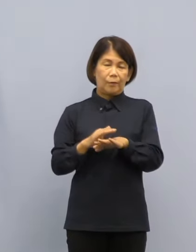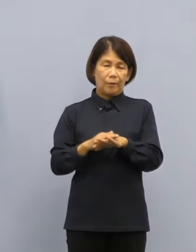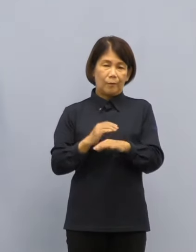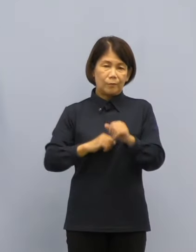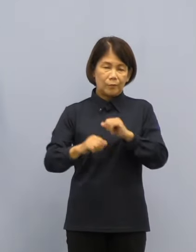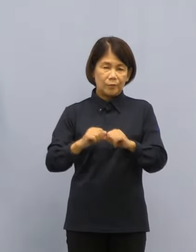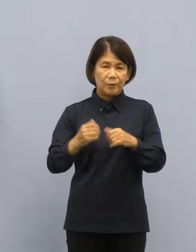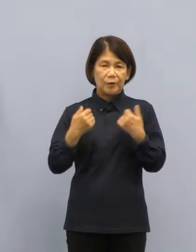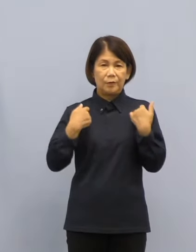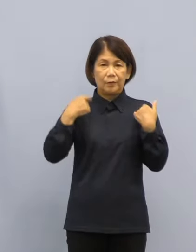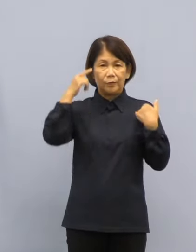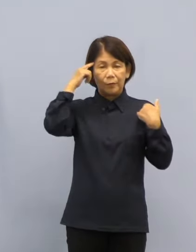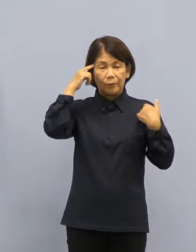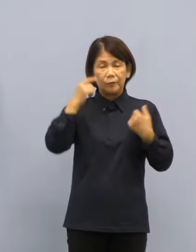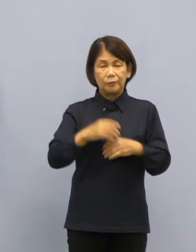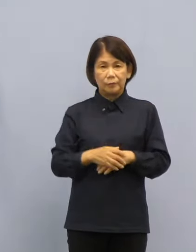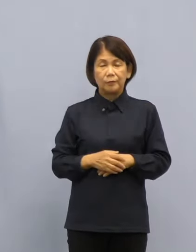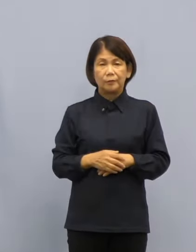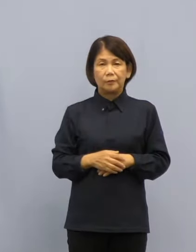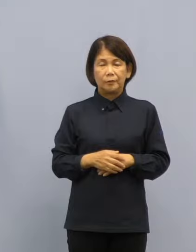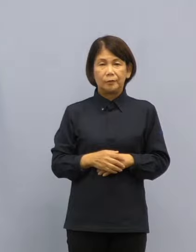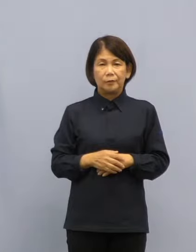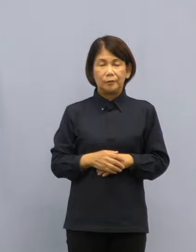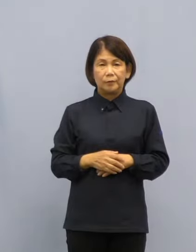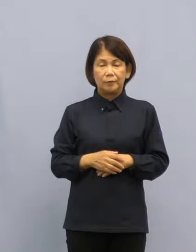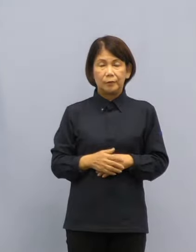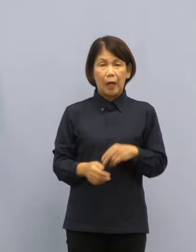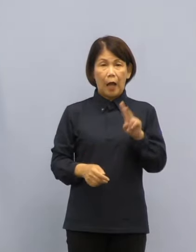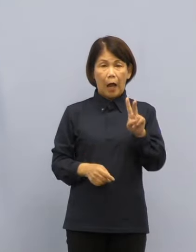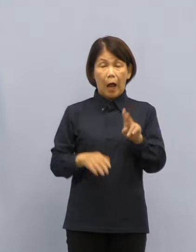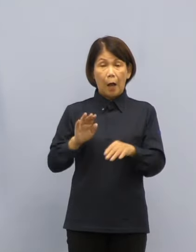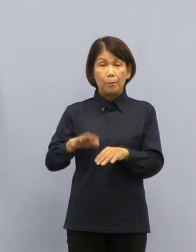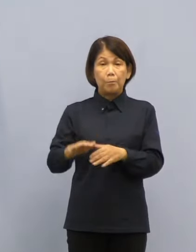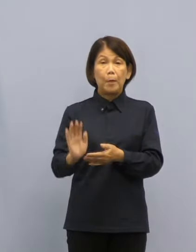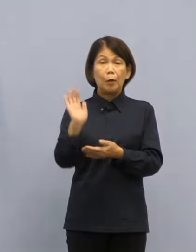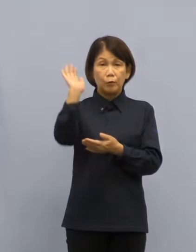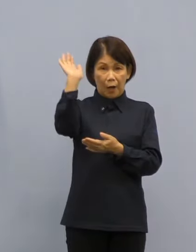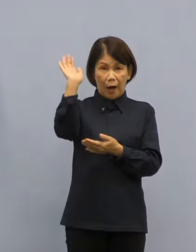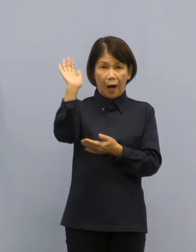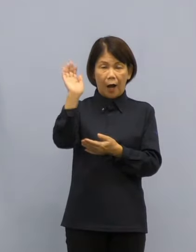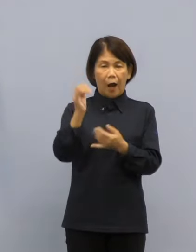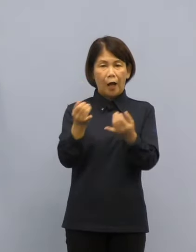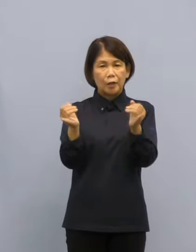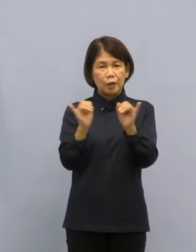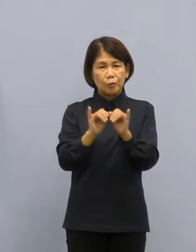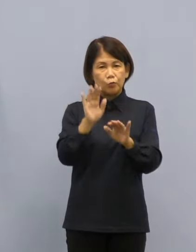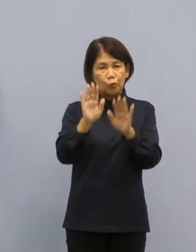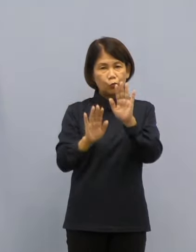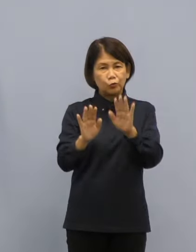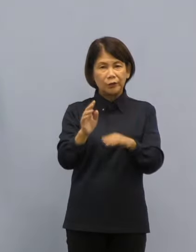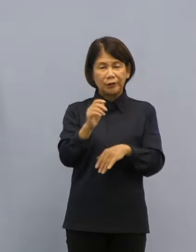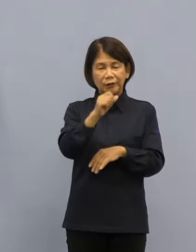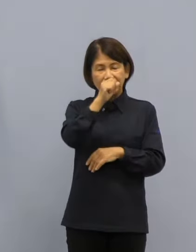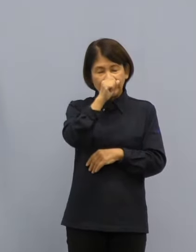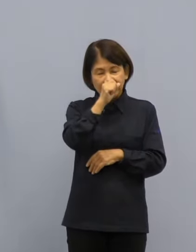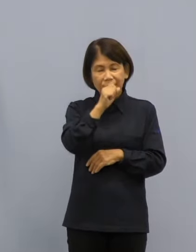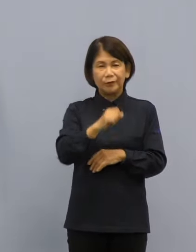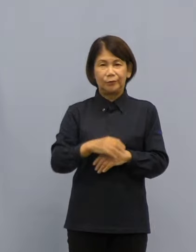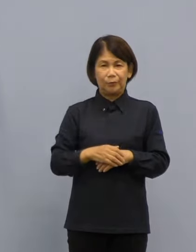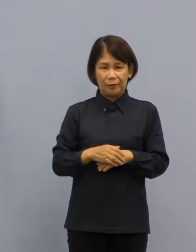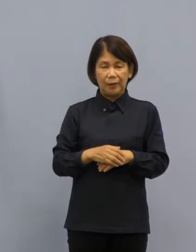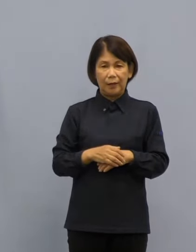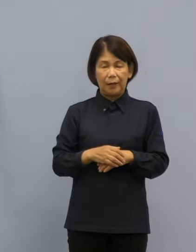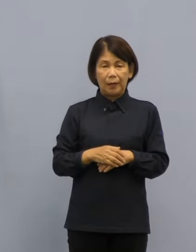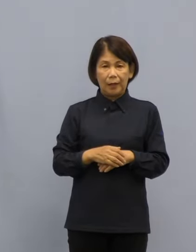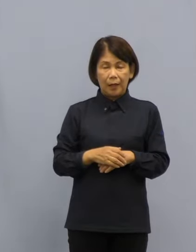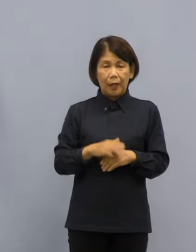ています。ベルカの雰囲気って非常にいいなと思ってサポーターの方がブースターの方々同士